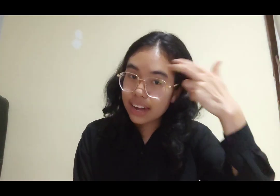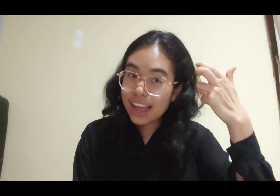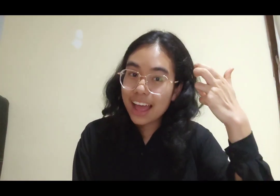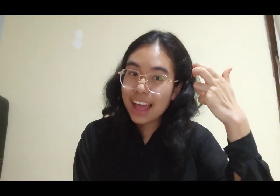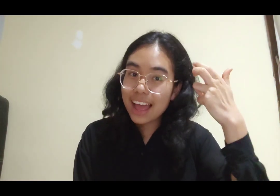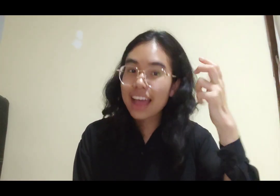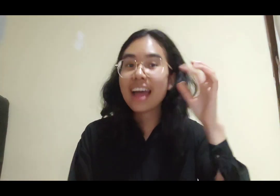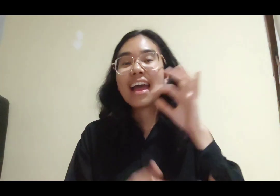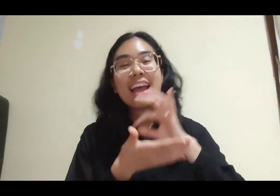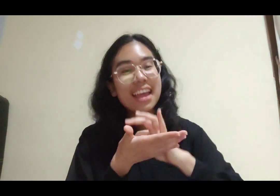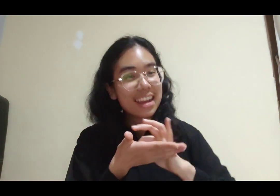karena